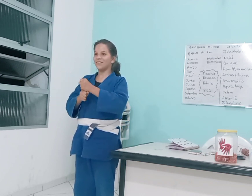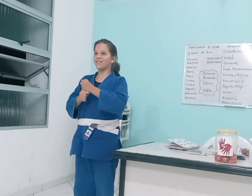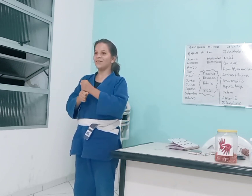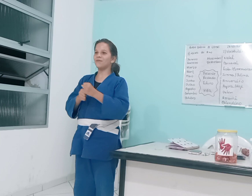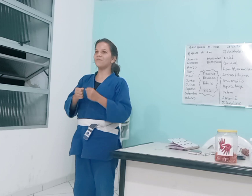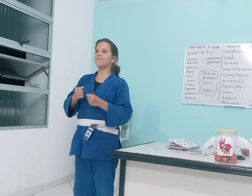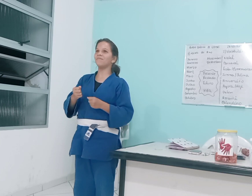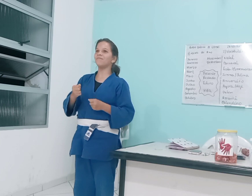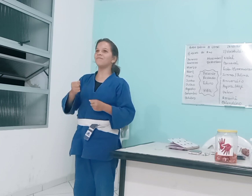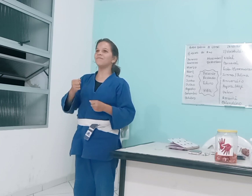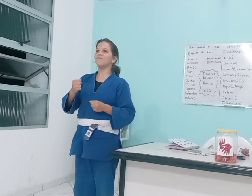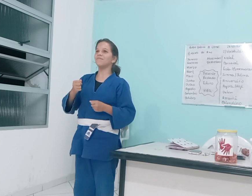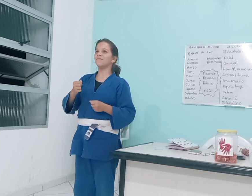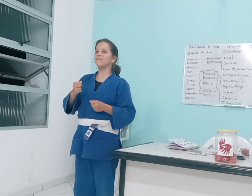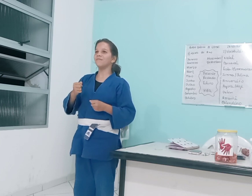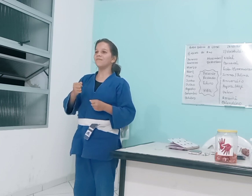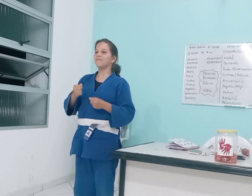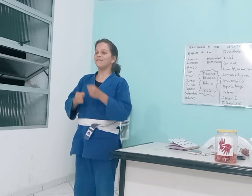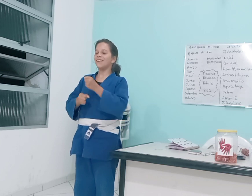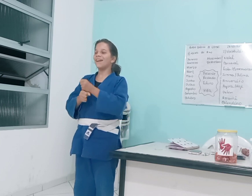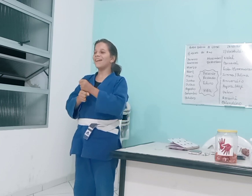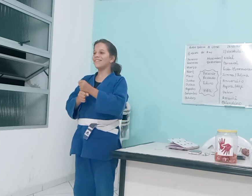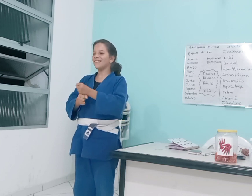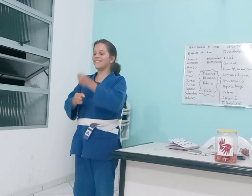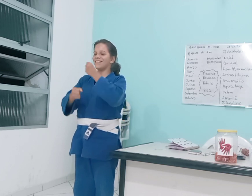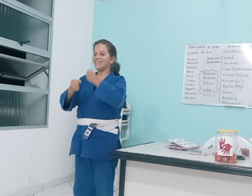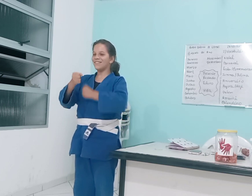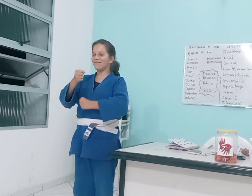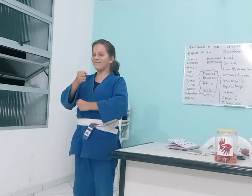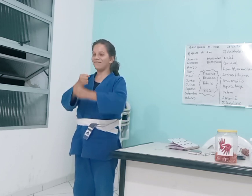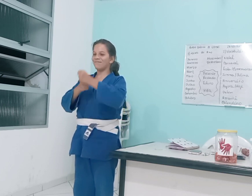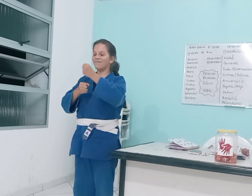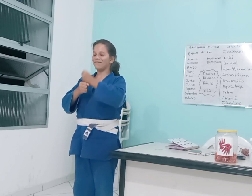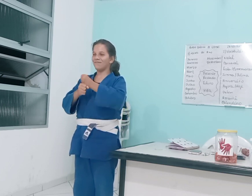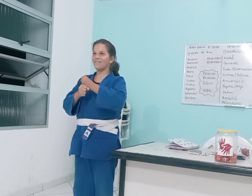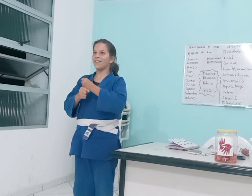Do ano atrás, né? Isso.